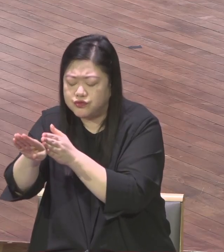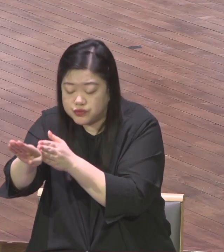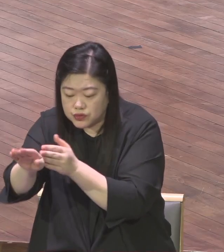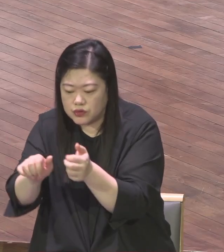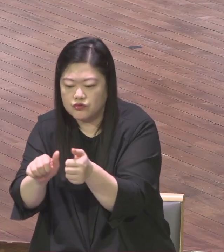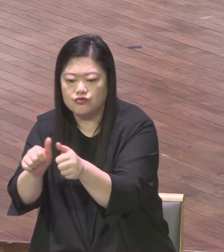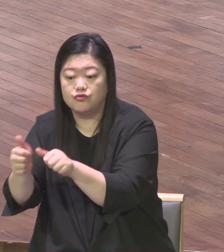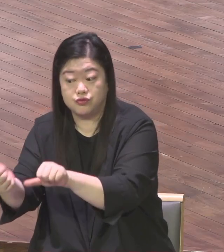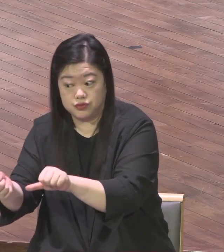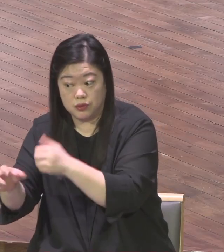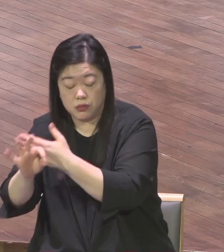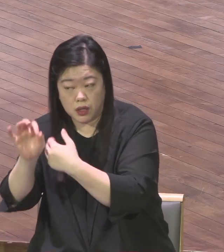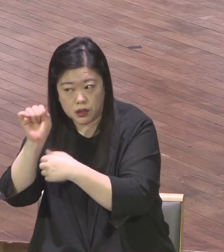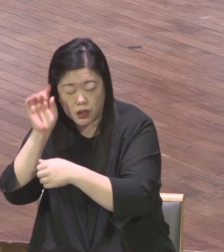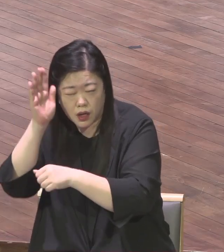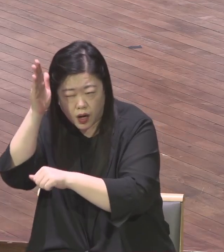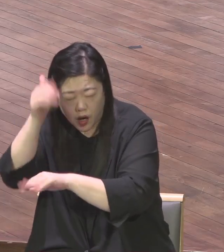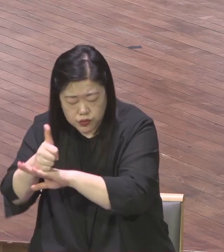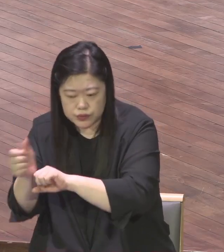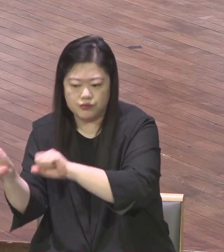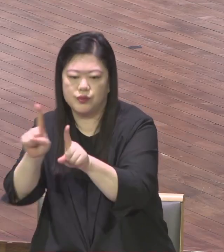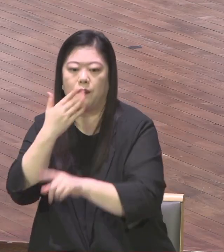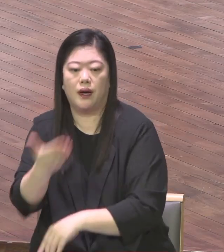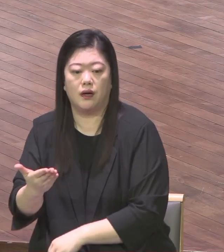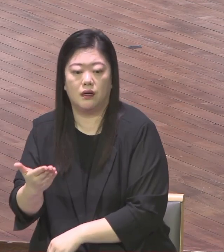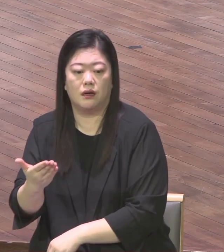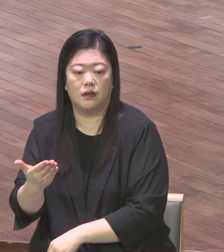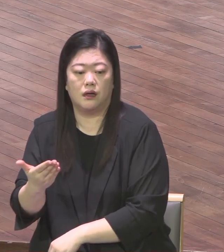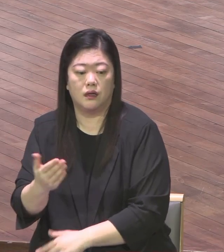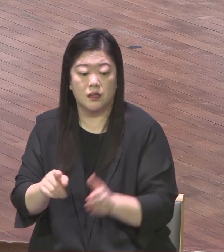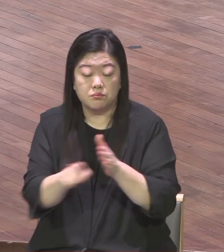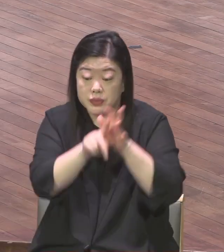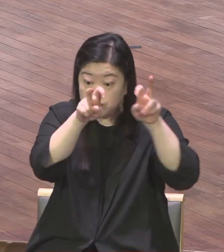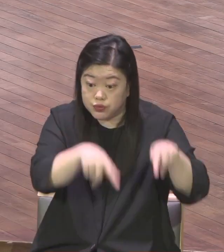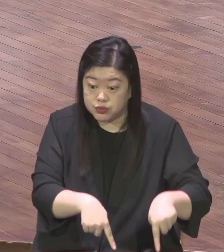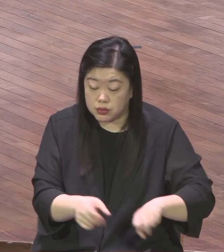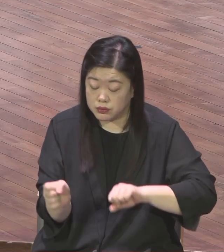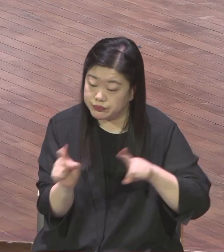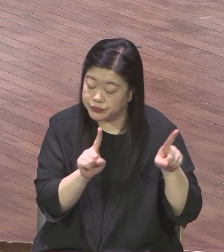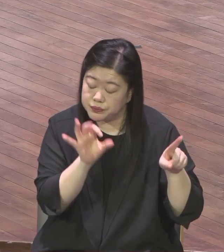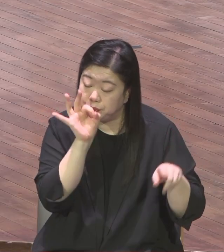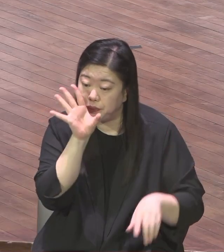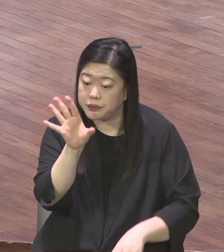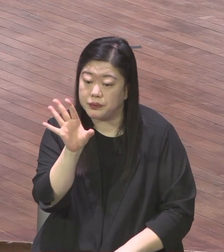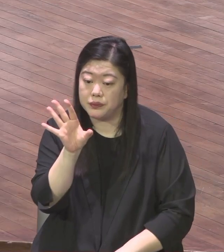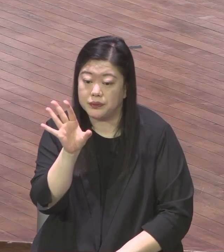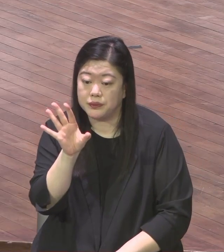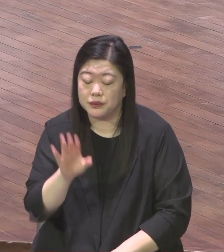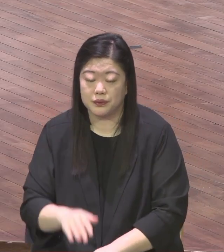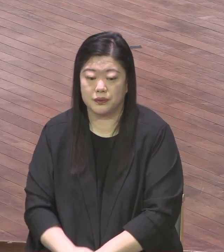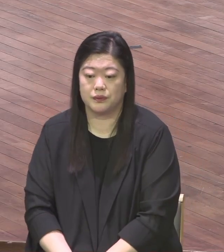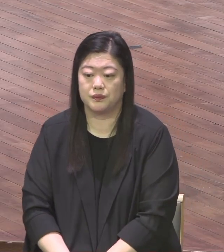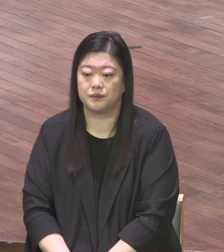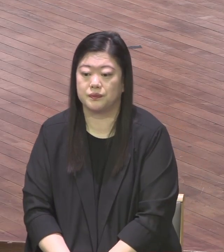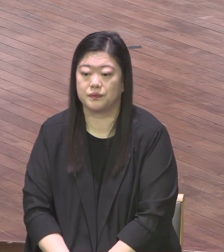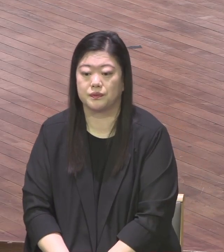구주로 영접하여 하나님의 자녀가 된 자들이 죽었다.